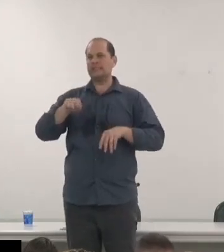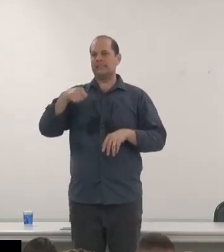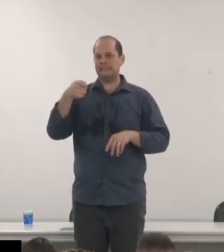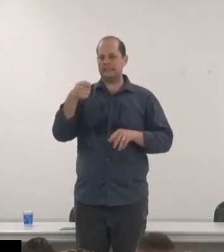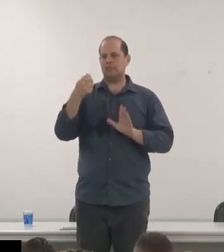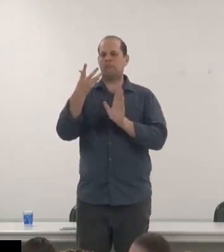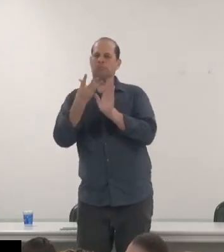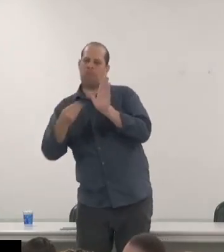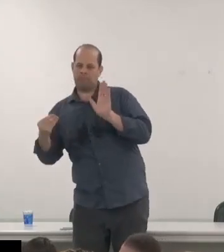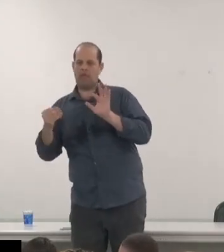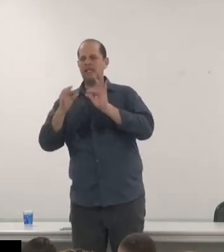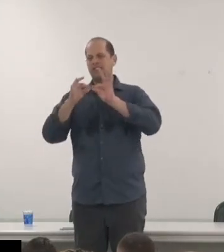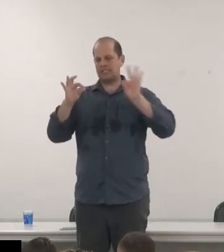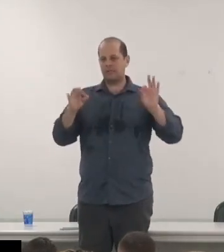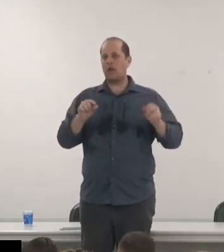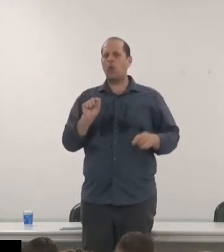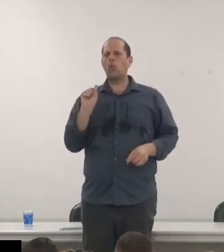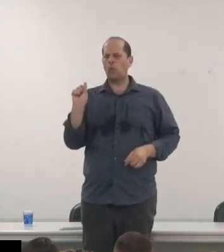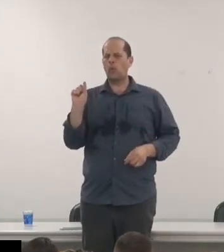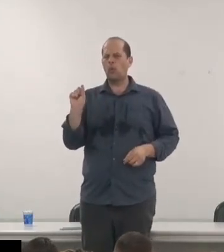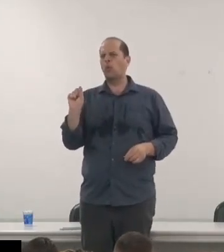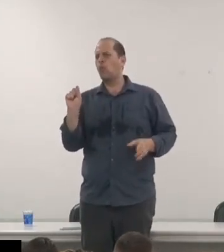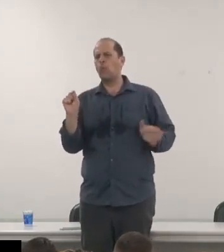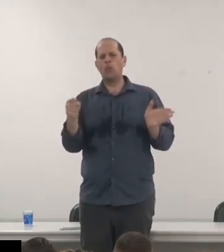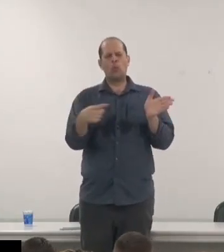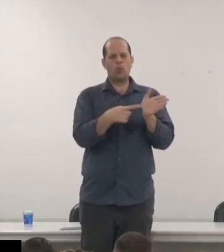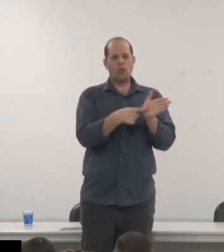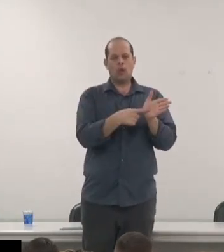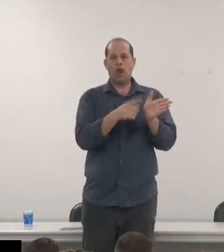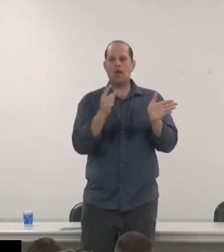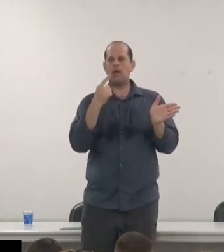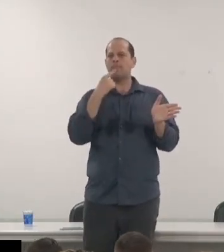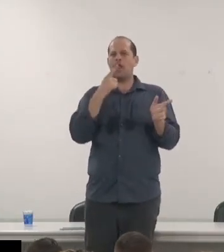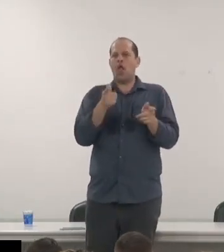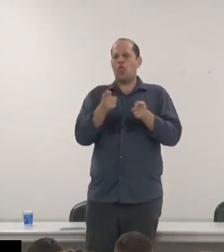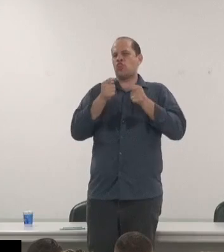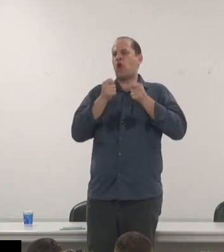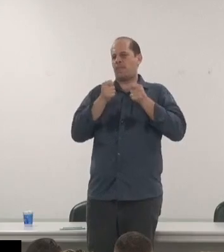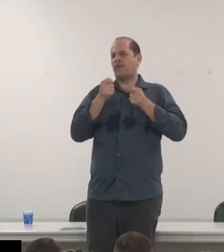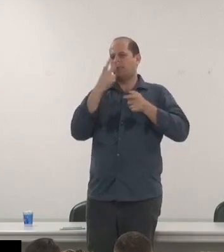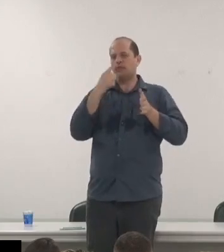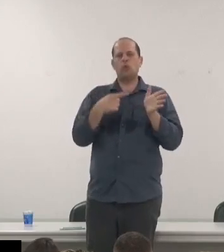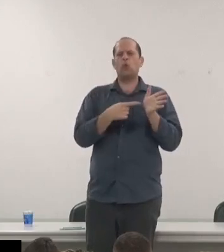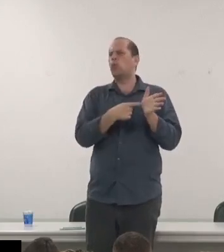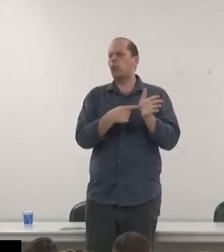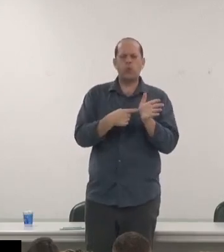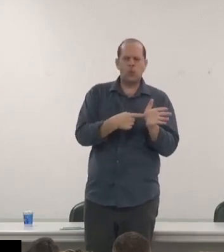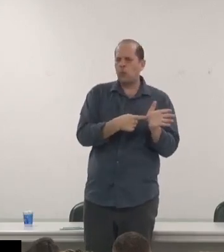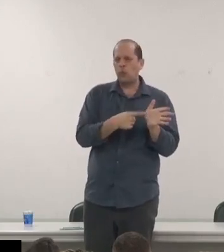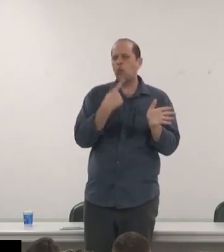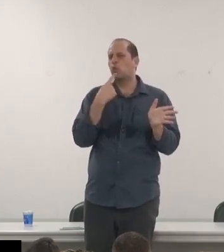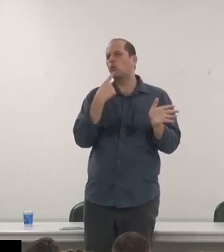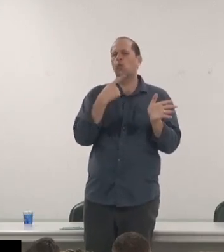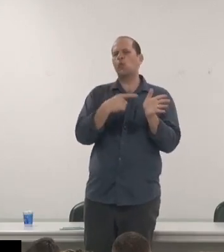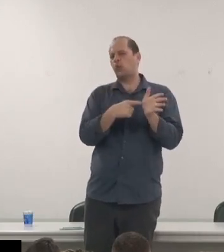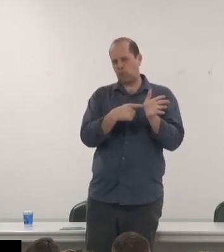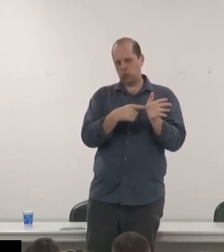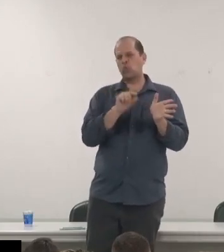Então, às vezes é de forma mais natural, às vezes vai desaparecendo. É como um mecanismo de